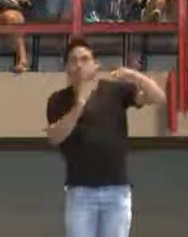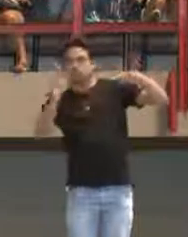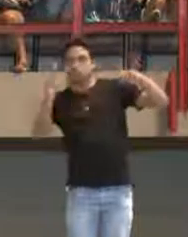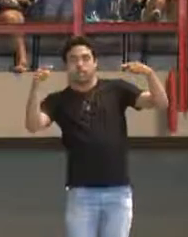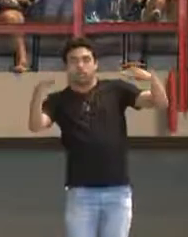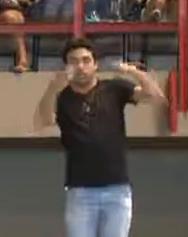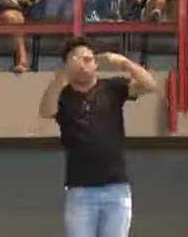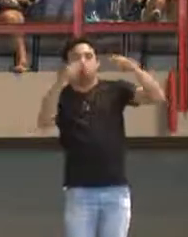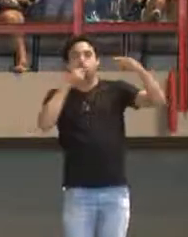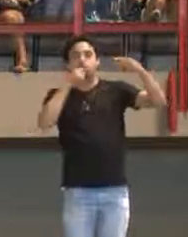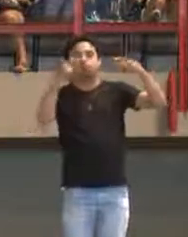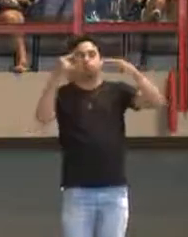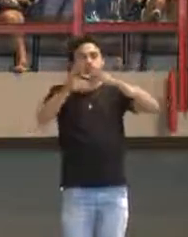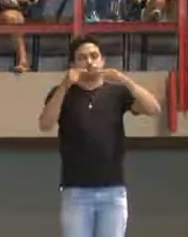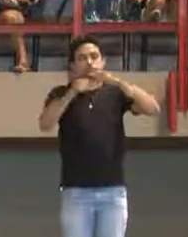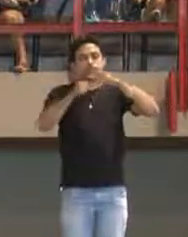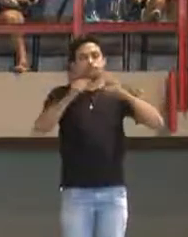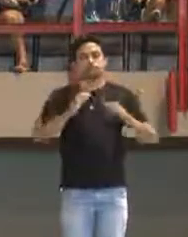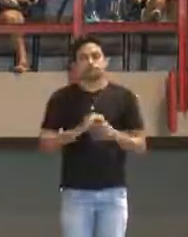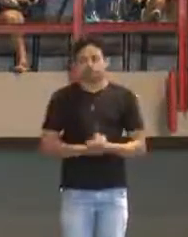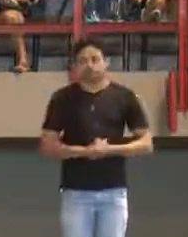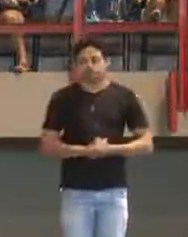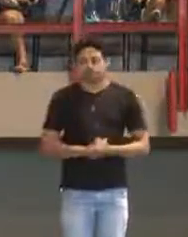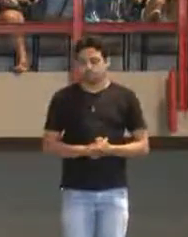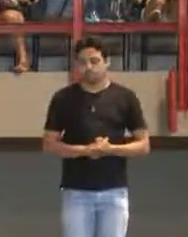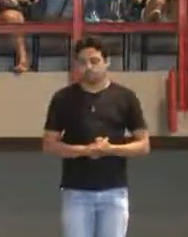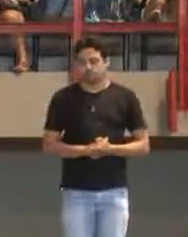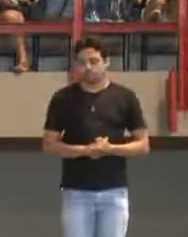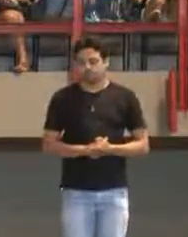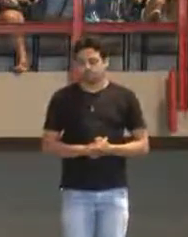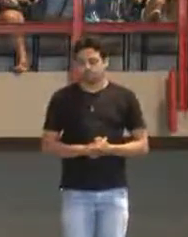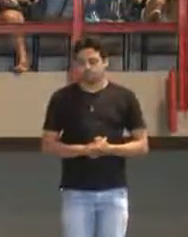fora daqueles que estão lá estipulados, beleza?